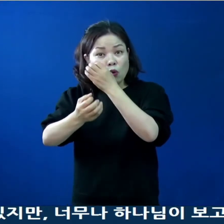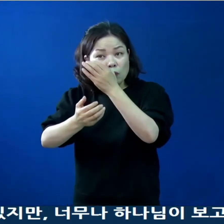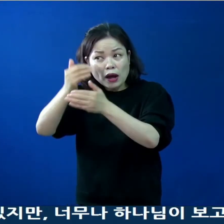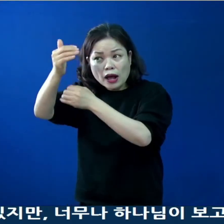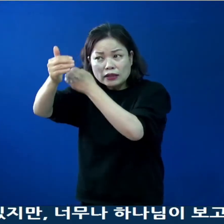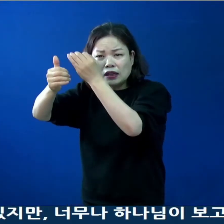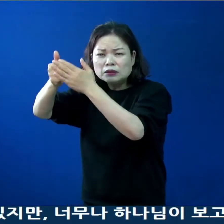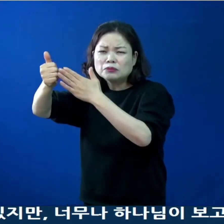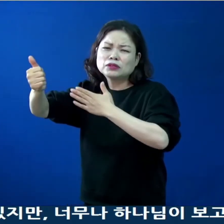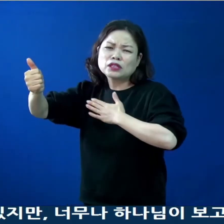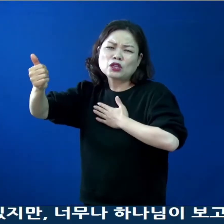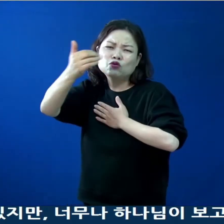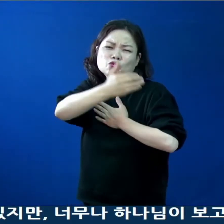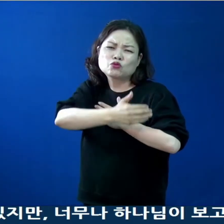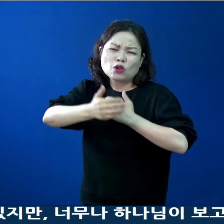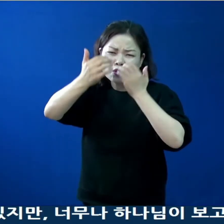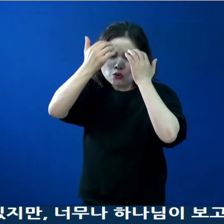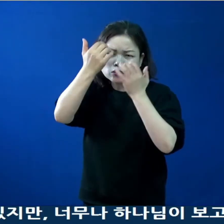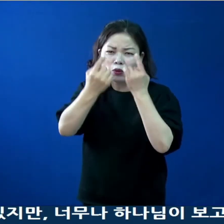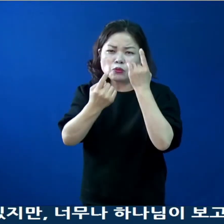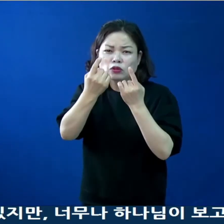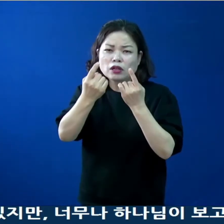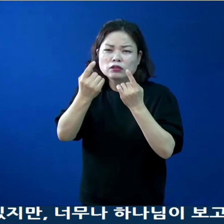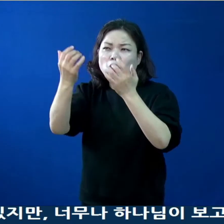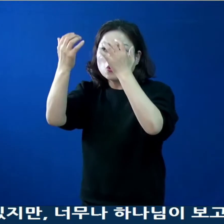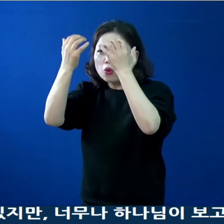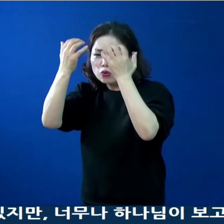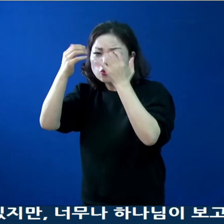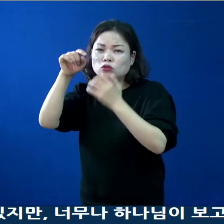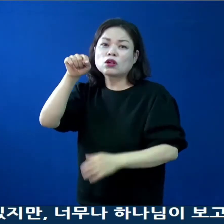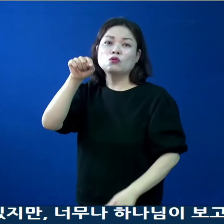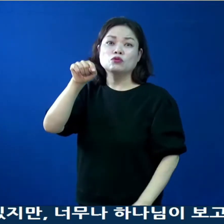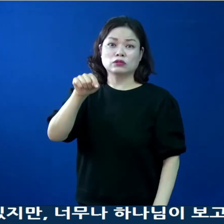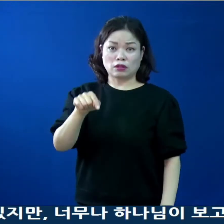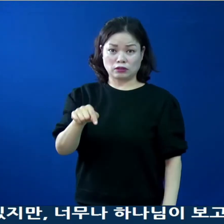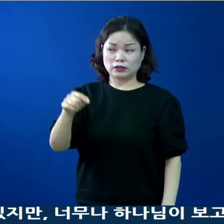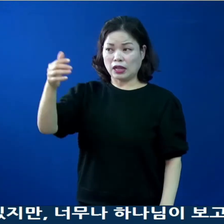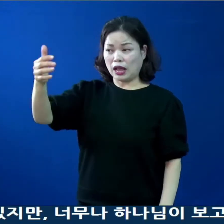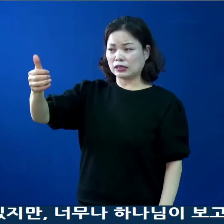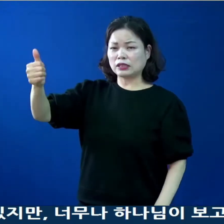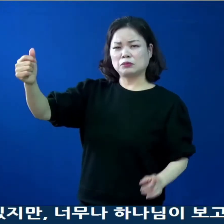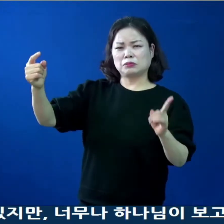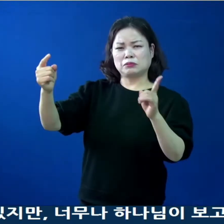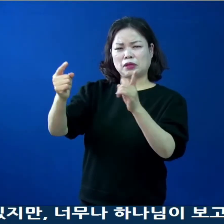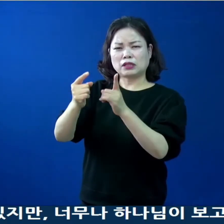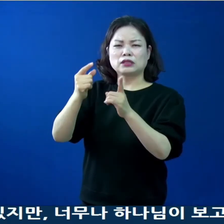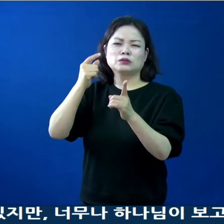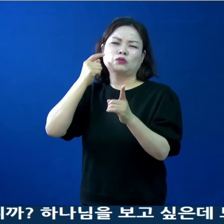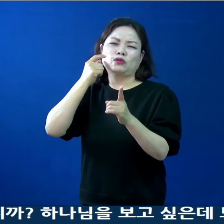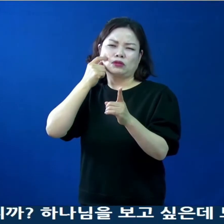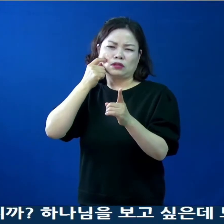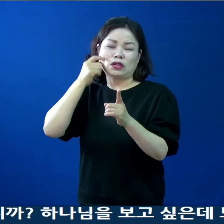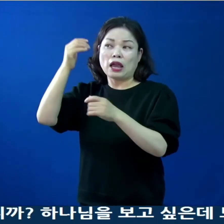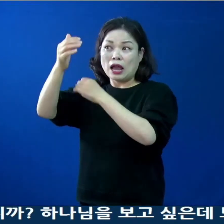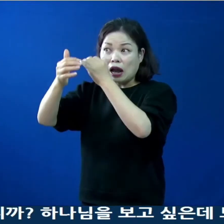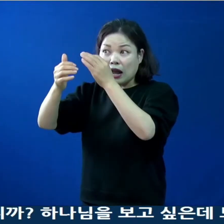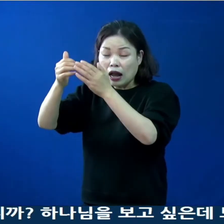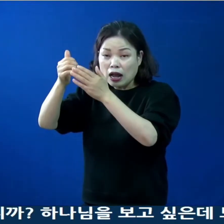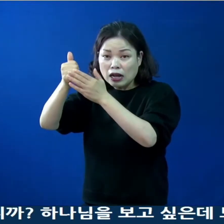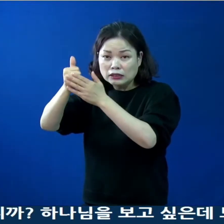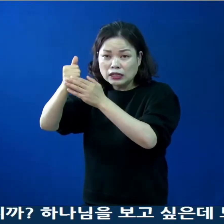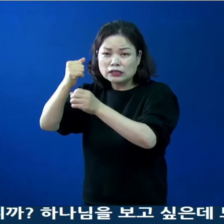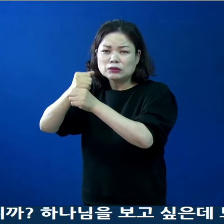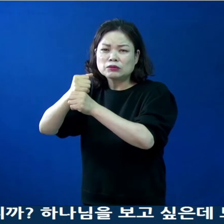하나님, 제 육체의 고통보다도 훨씬 더 고통스러운 것은 하나님을 만나지 못하는 고통입니다. 하나님이 부재한다라고